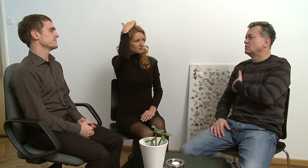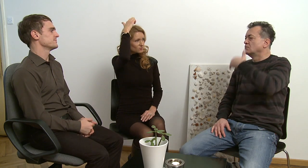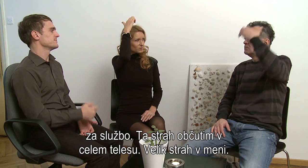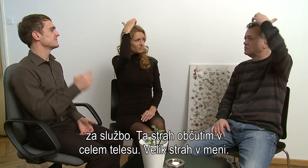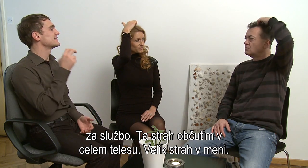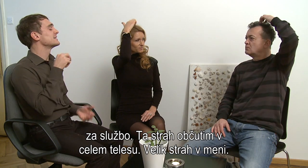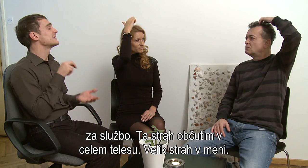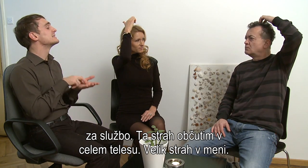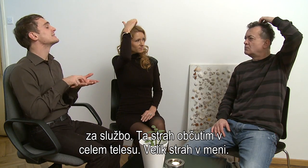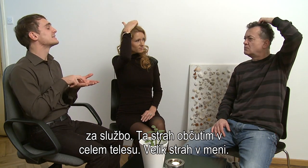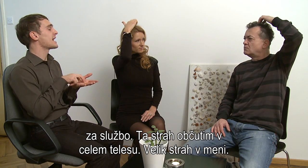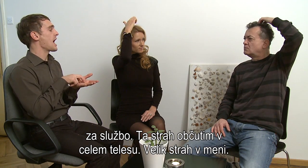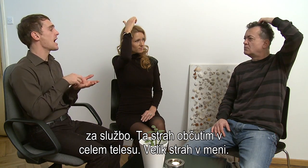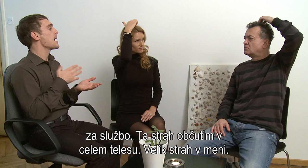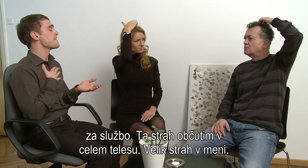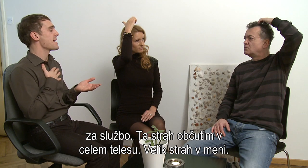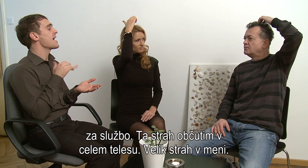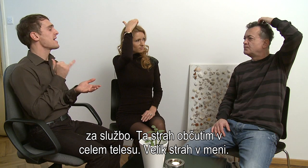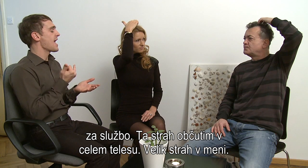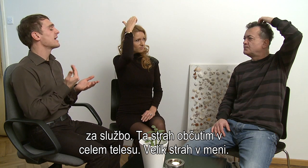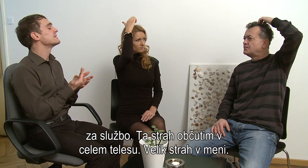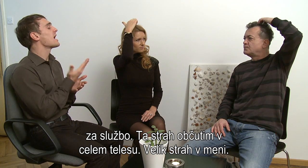Strah me je za službo.